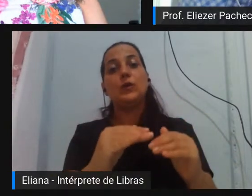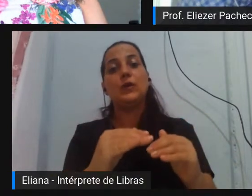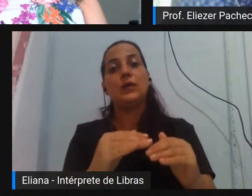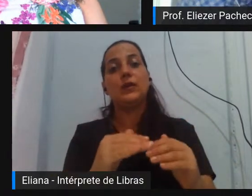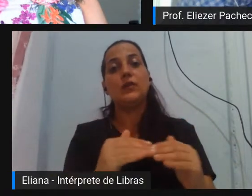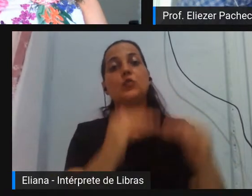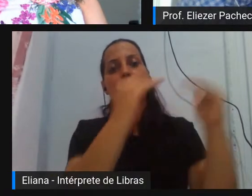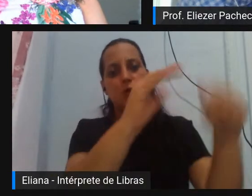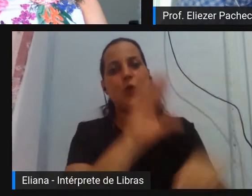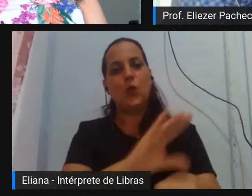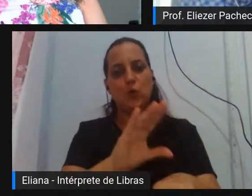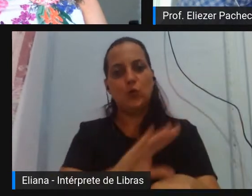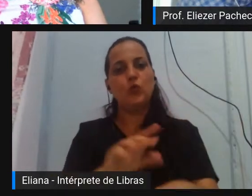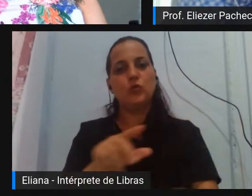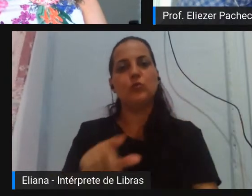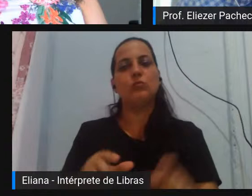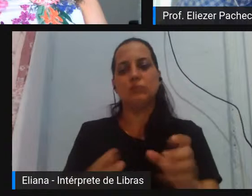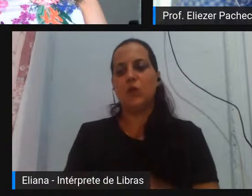existe